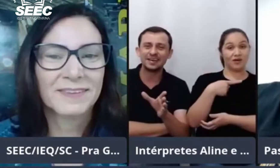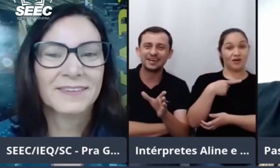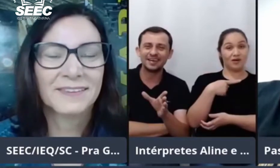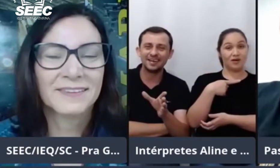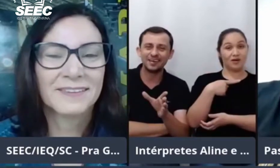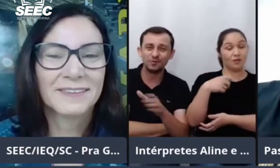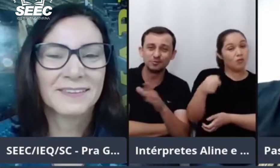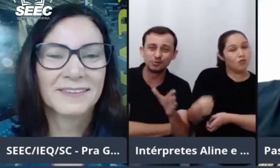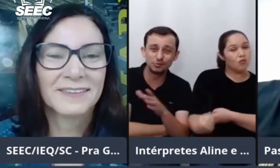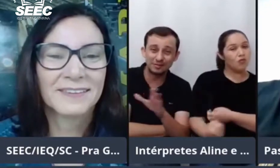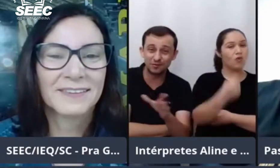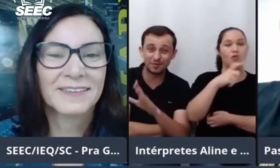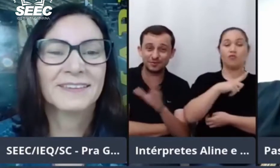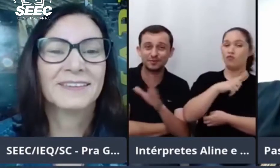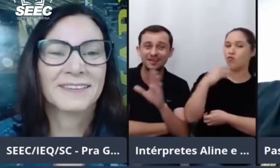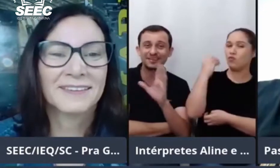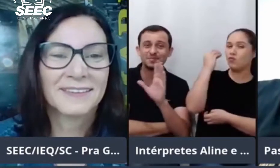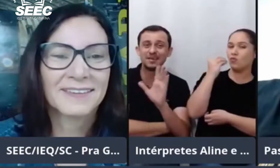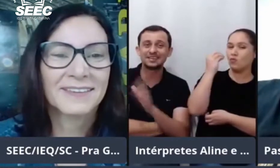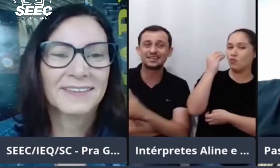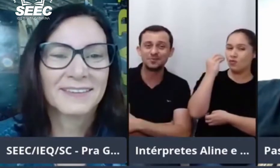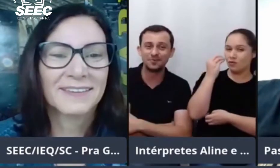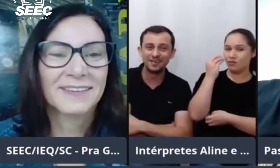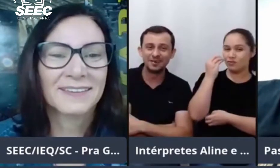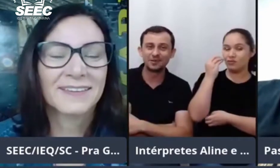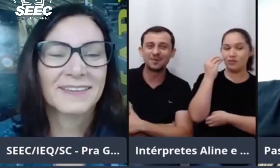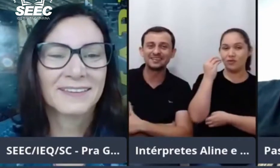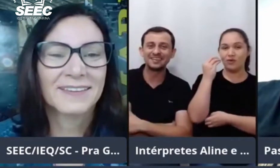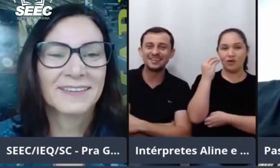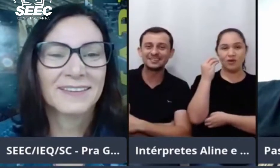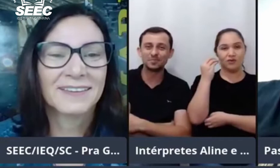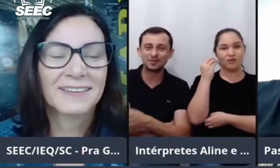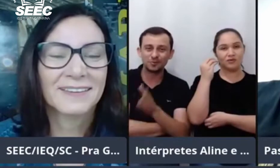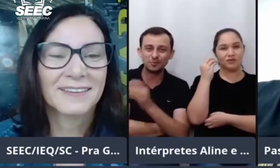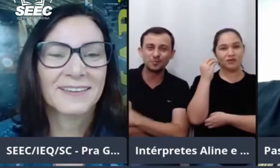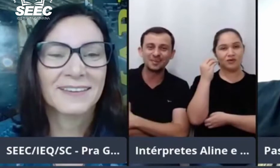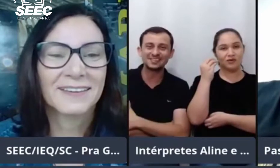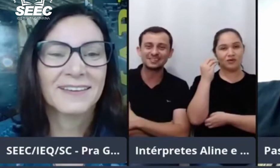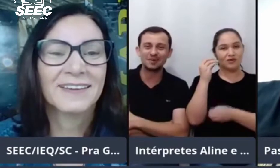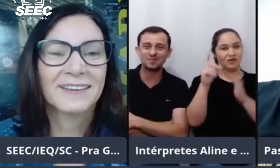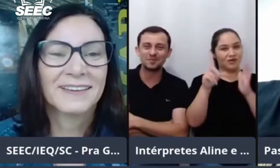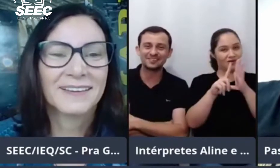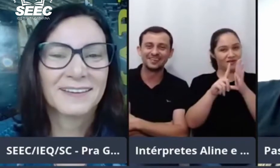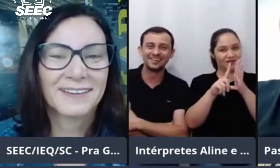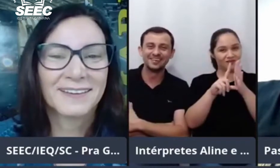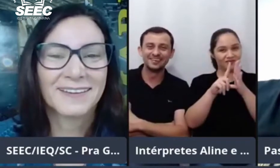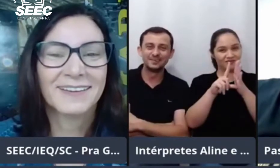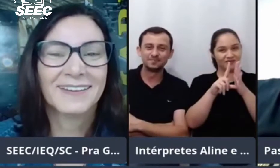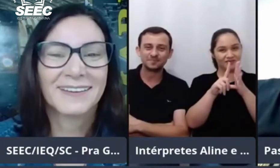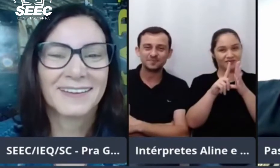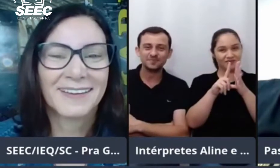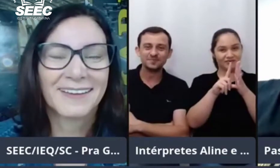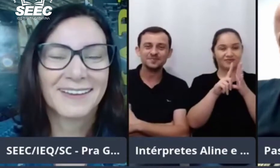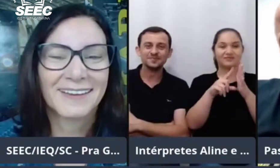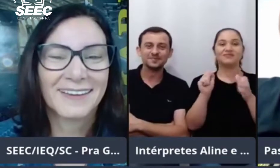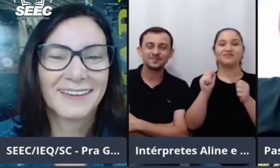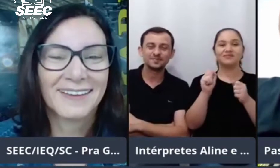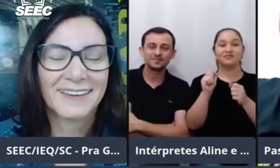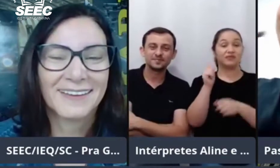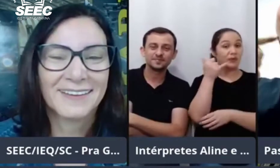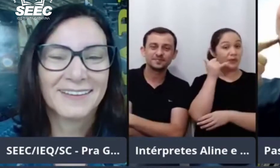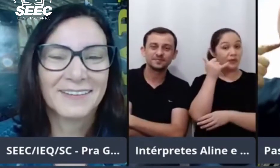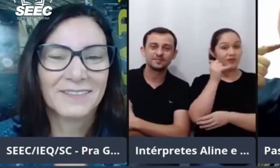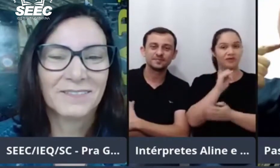aí, onde estava com uma dificuldade tremenda com a atendente, né, pastor? Conta um pouquinho essa história, pastor. Exato,